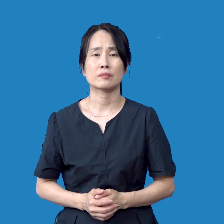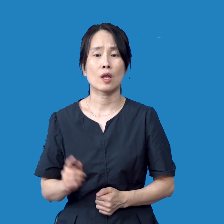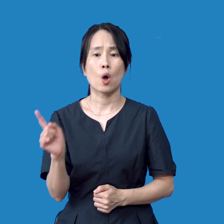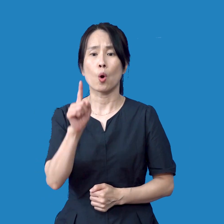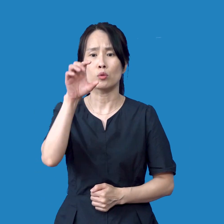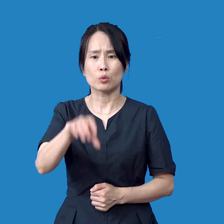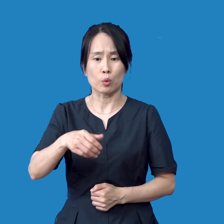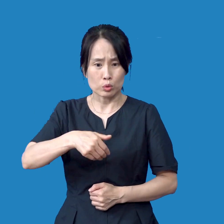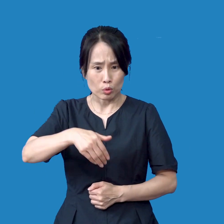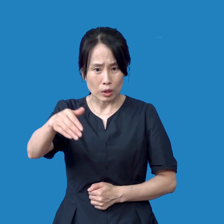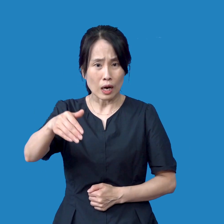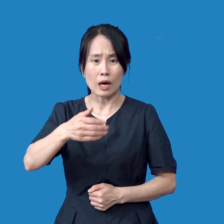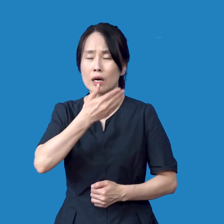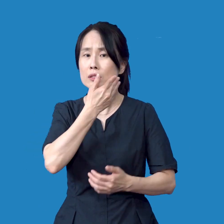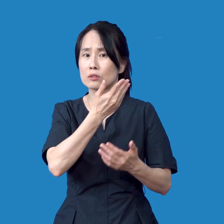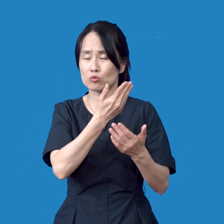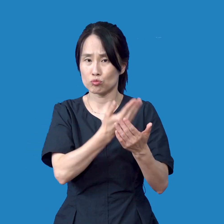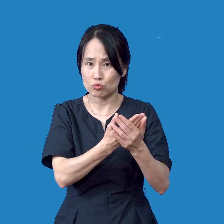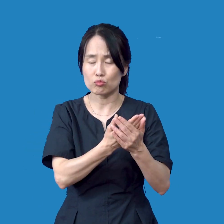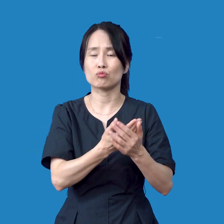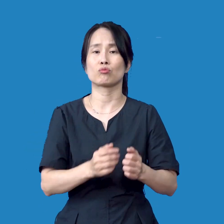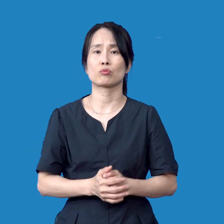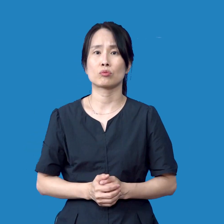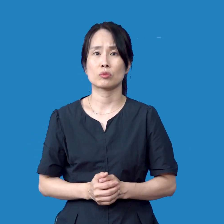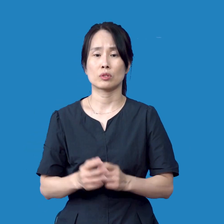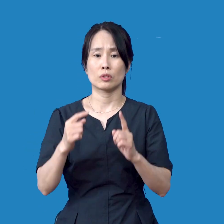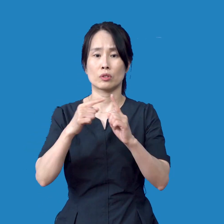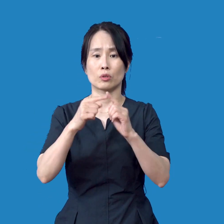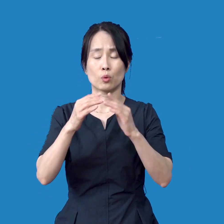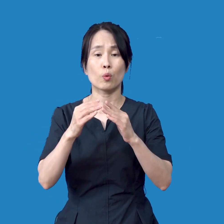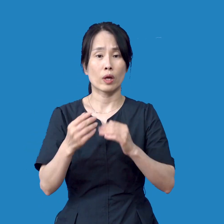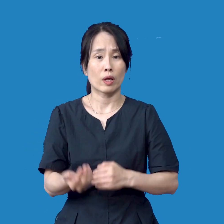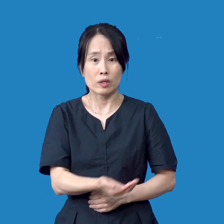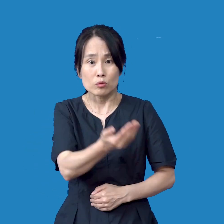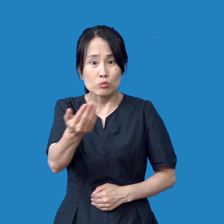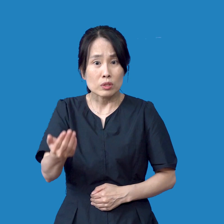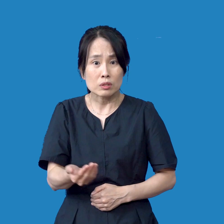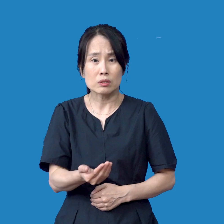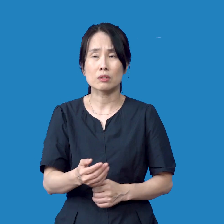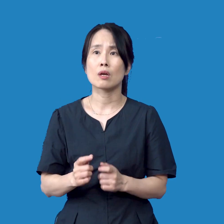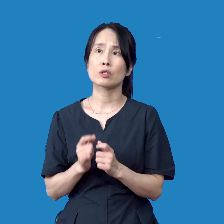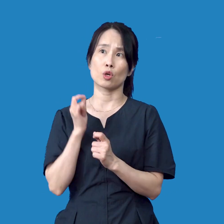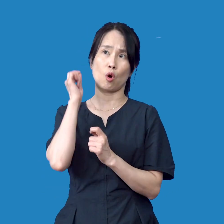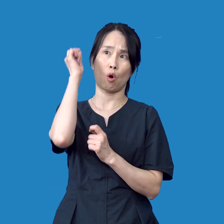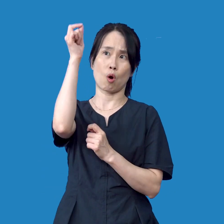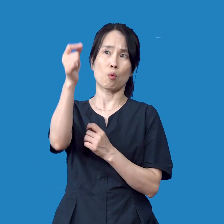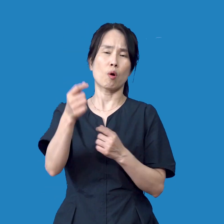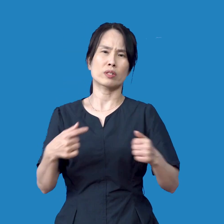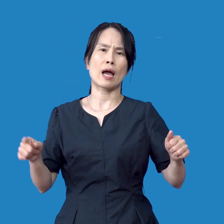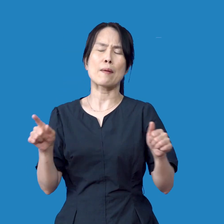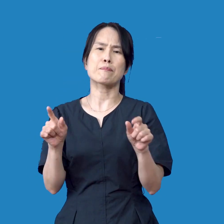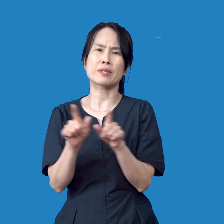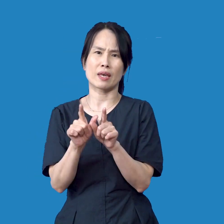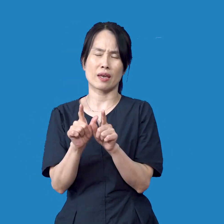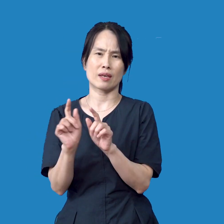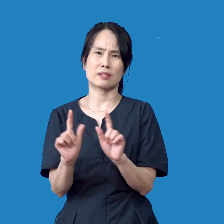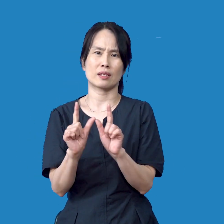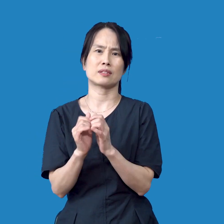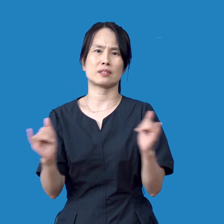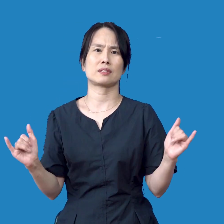어디로 가는지가 중요합니다. 교회의 지체들은 영원을 함께 하면서 살